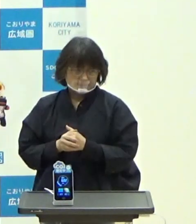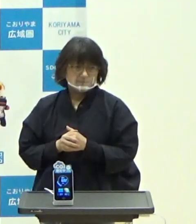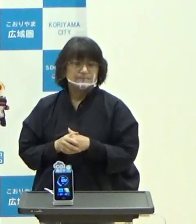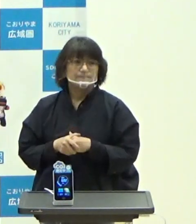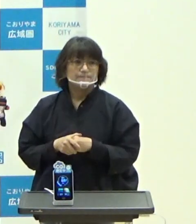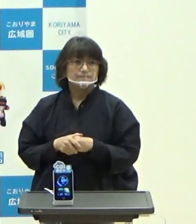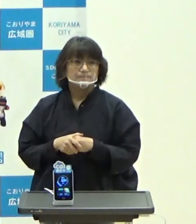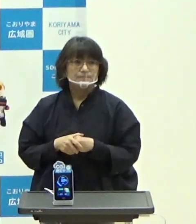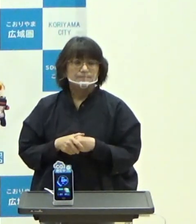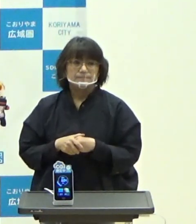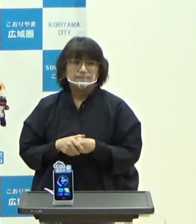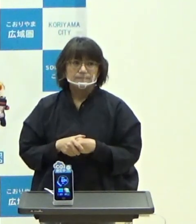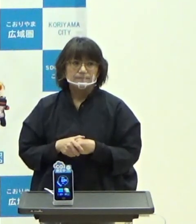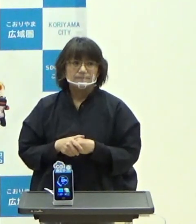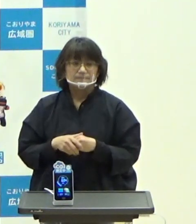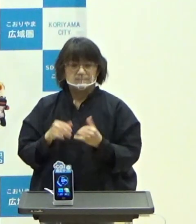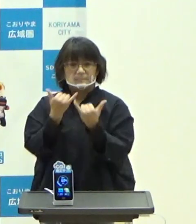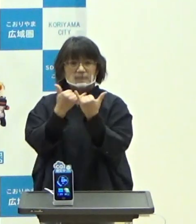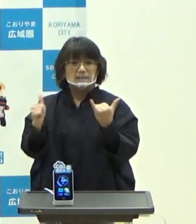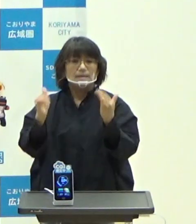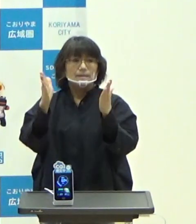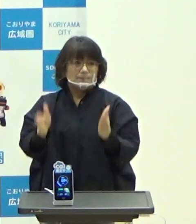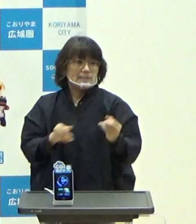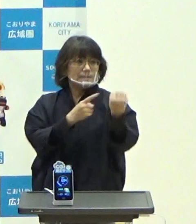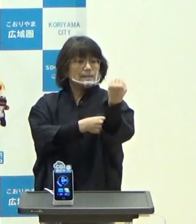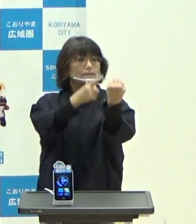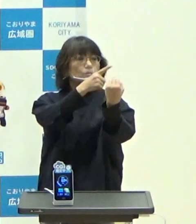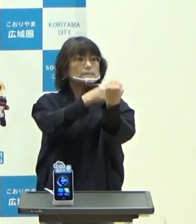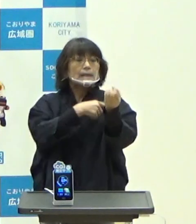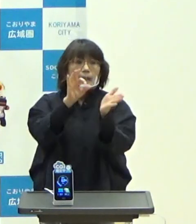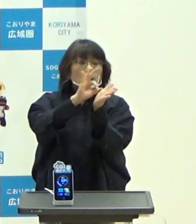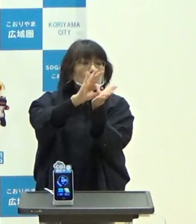願いします。民活についてなんですけども、